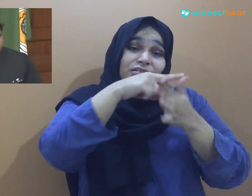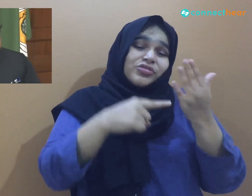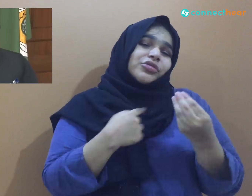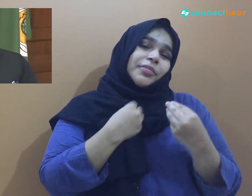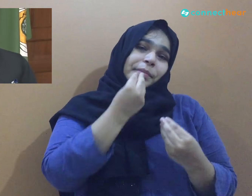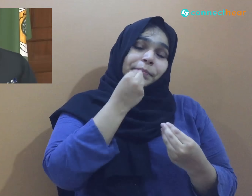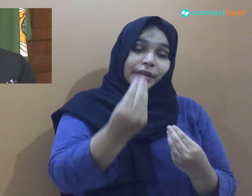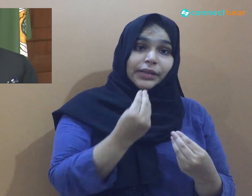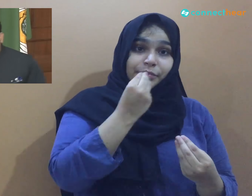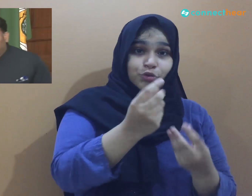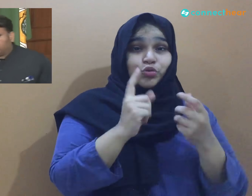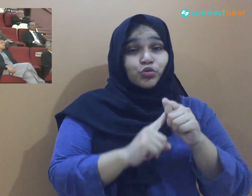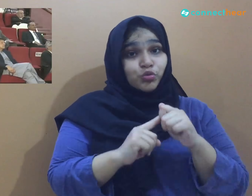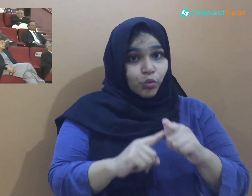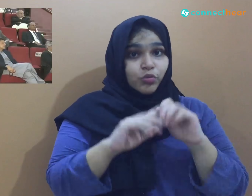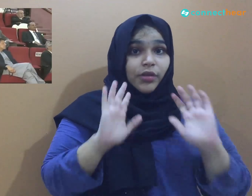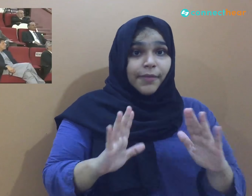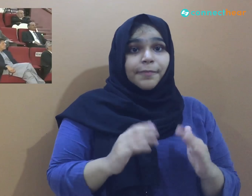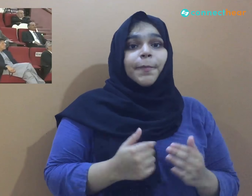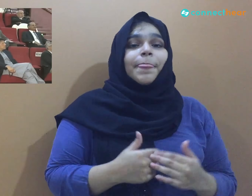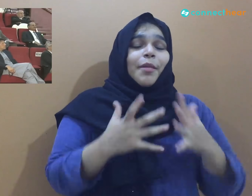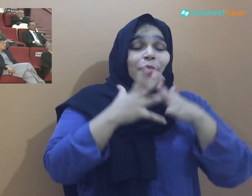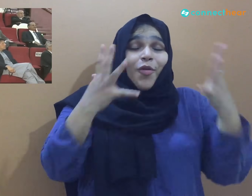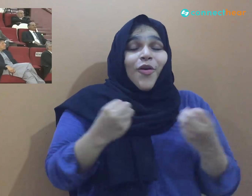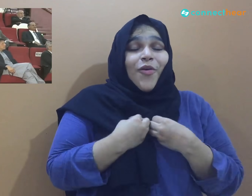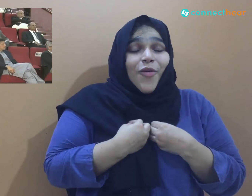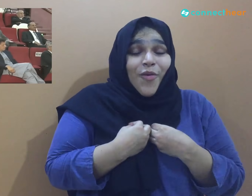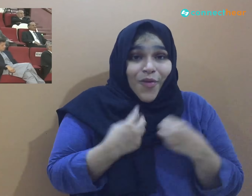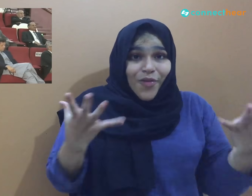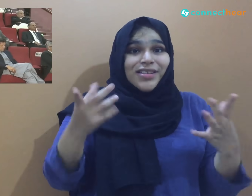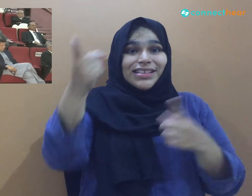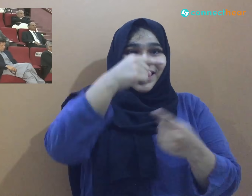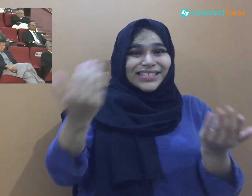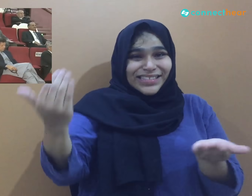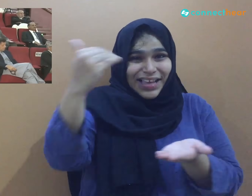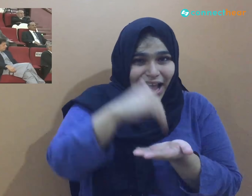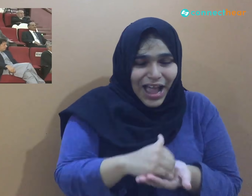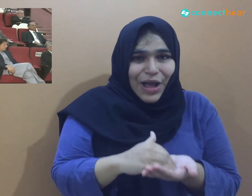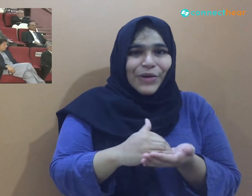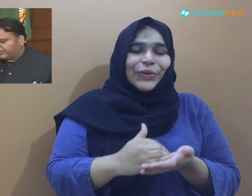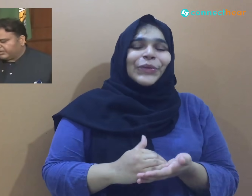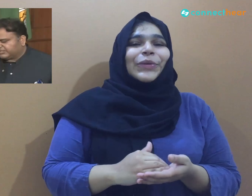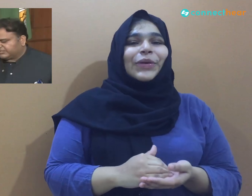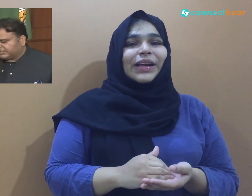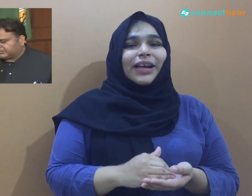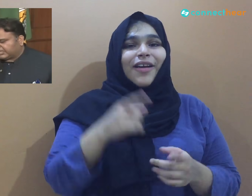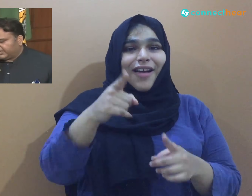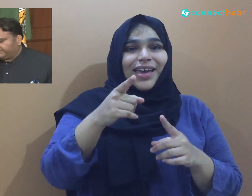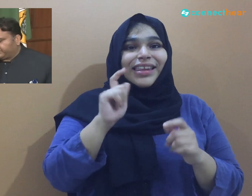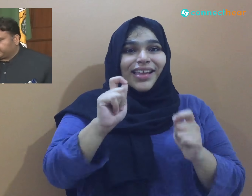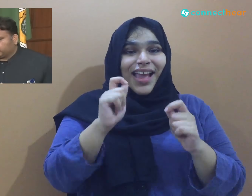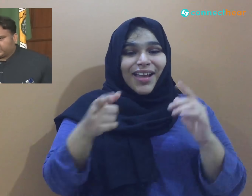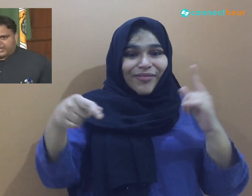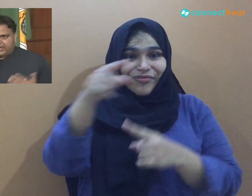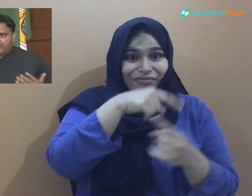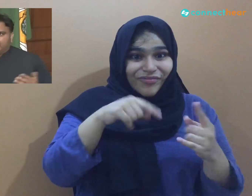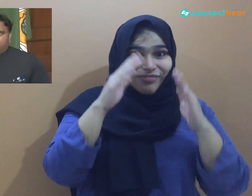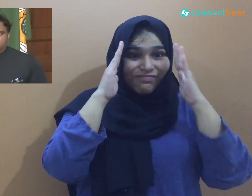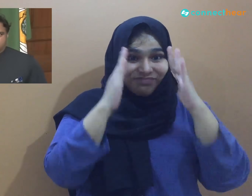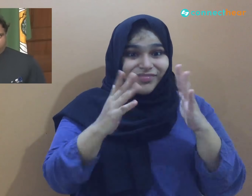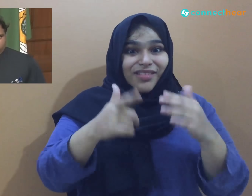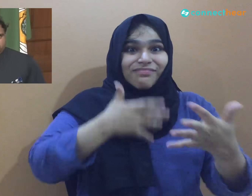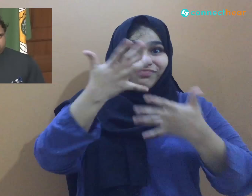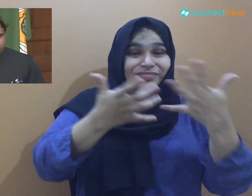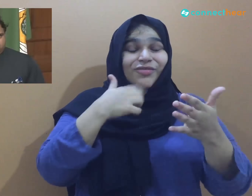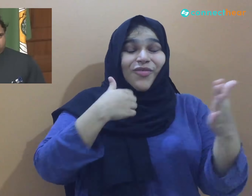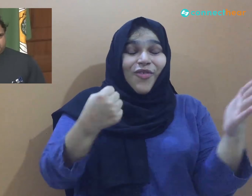ہماری ریکمنڈیشنز ہیں, اور آئی ایم سو گریٹفل ٹو یو کہ آپ یہاں پہ تشریف لائے, اور اس سارے جو ہمارا آج